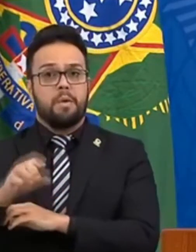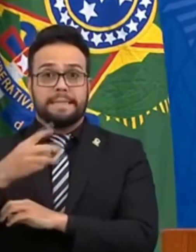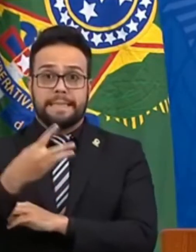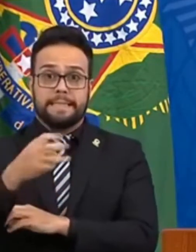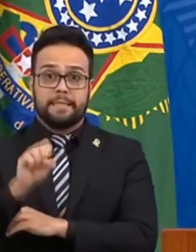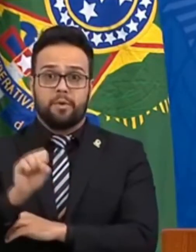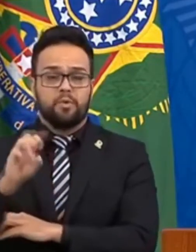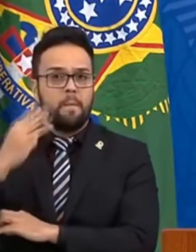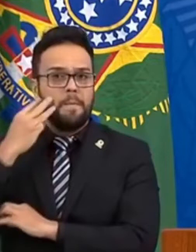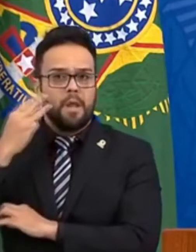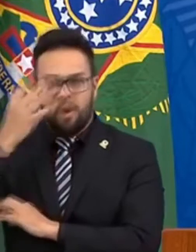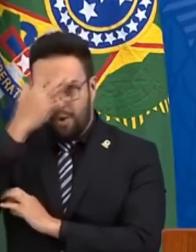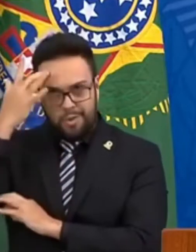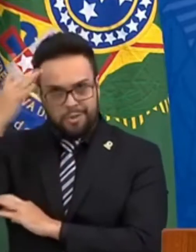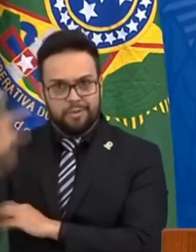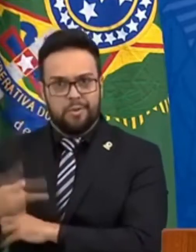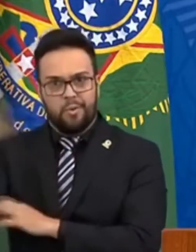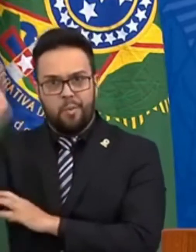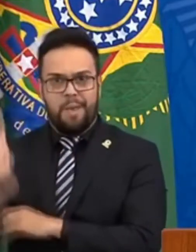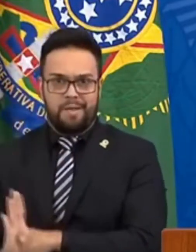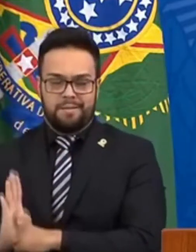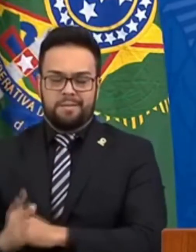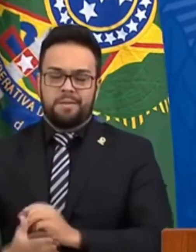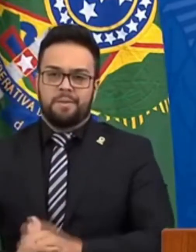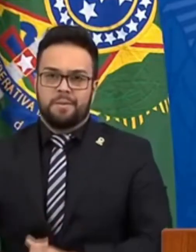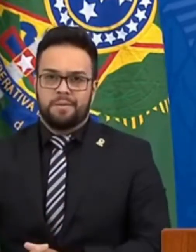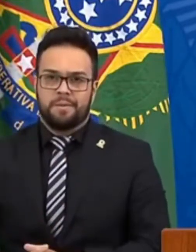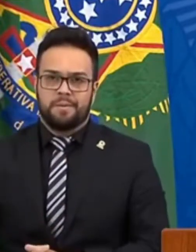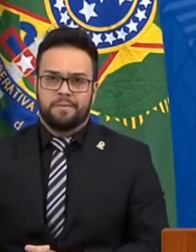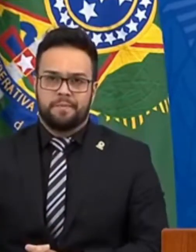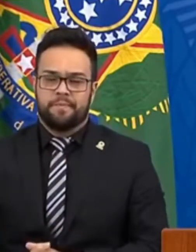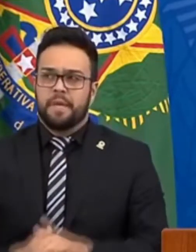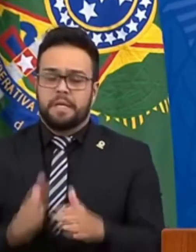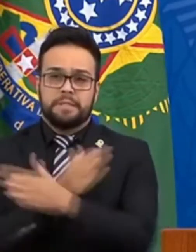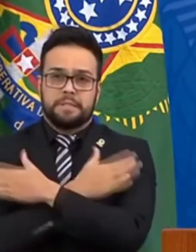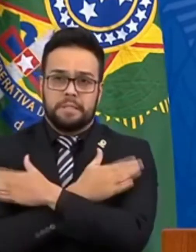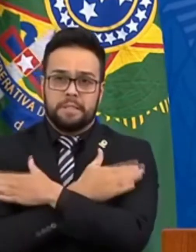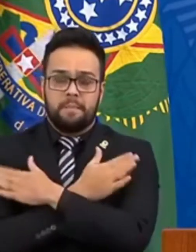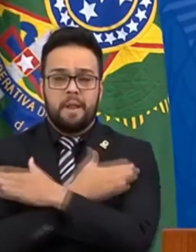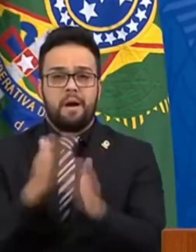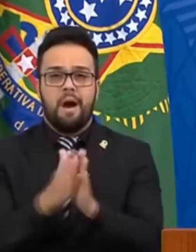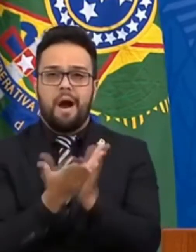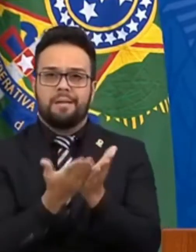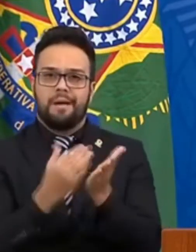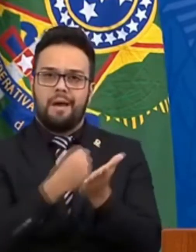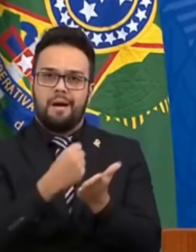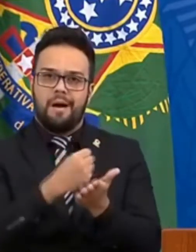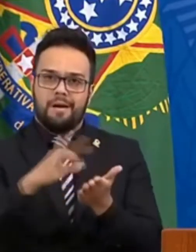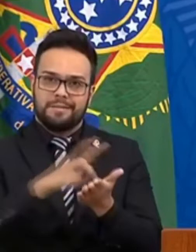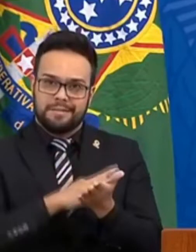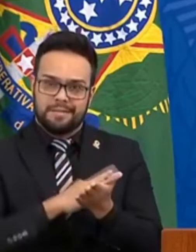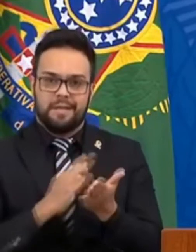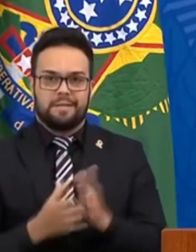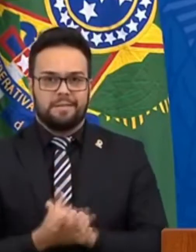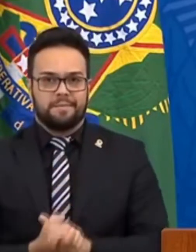38 milhões no brasil empregos com carteira assinada